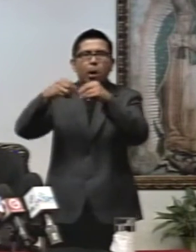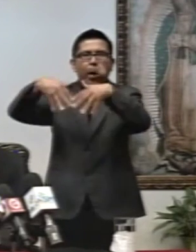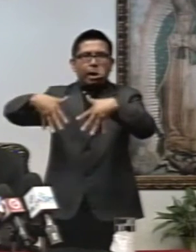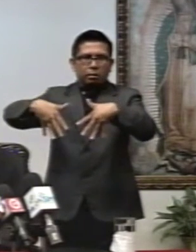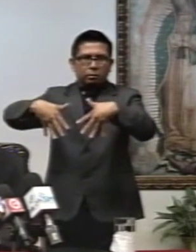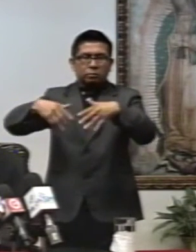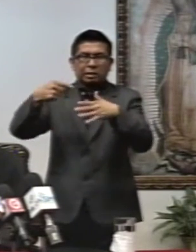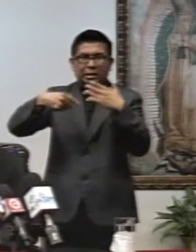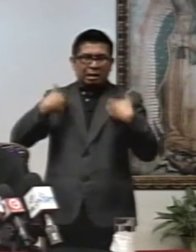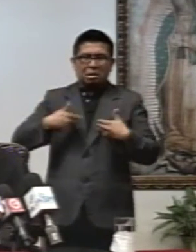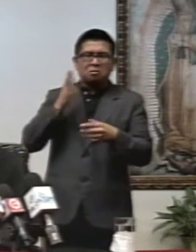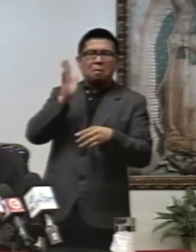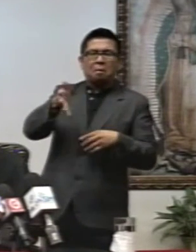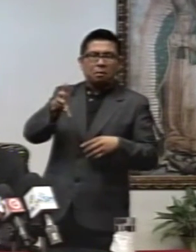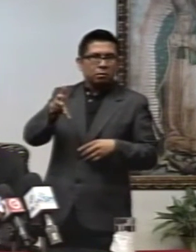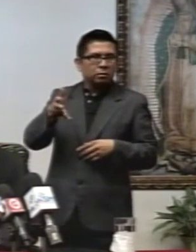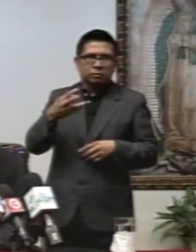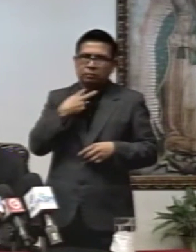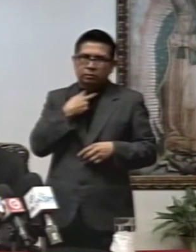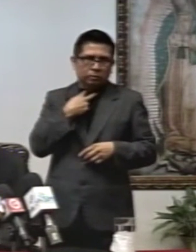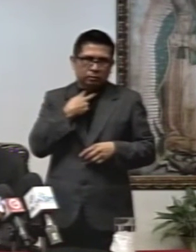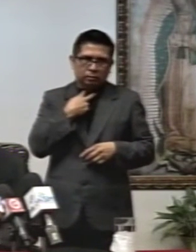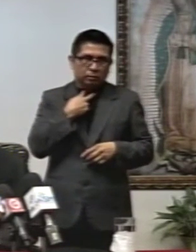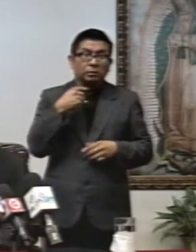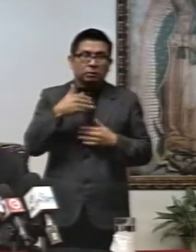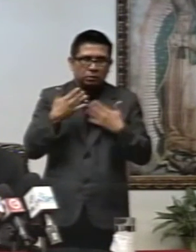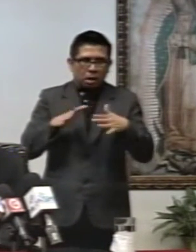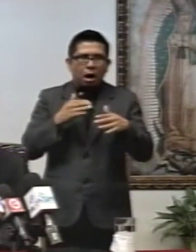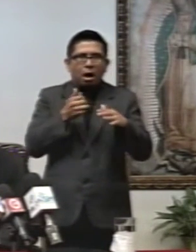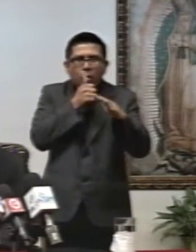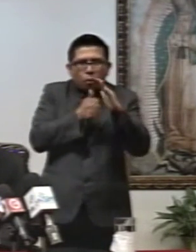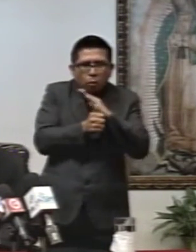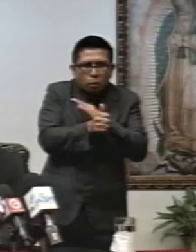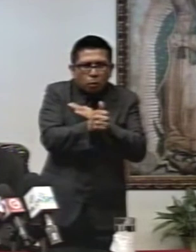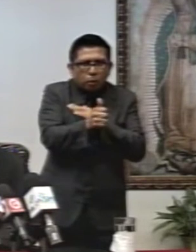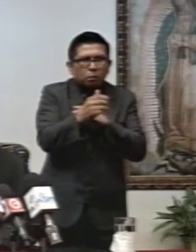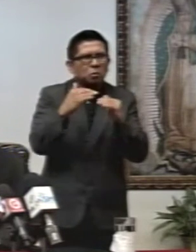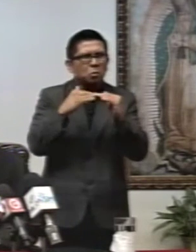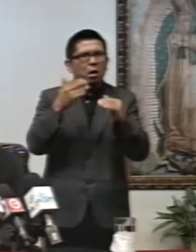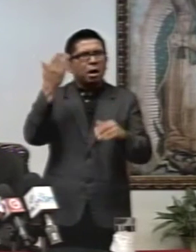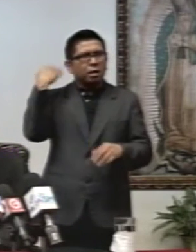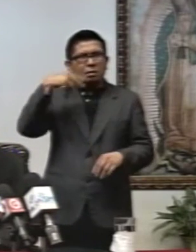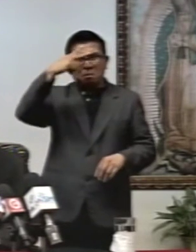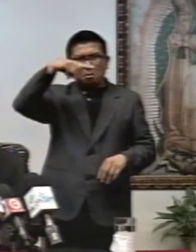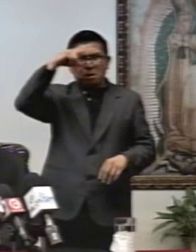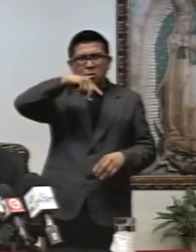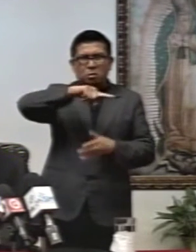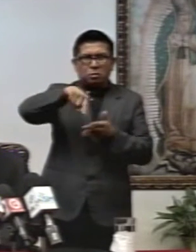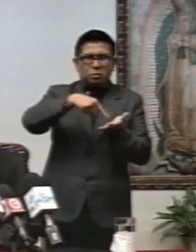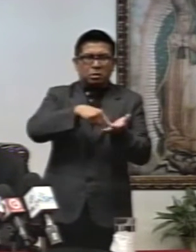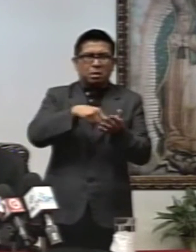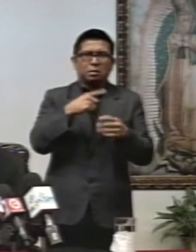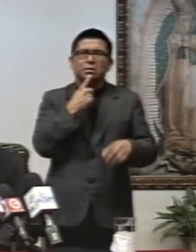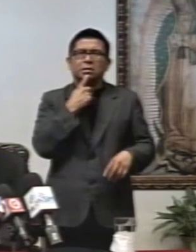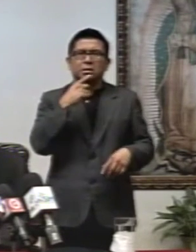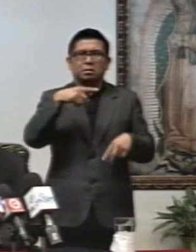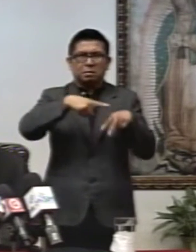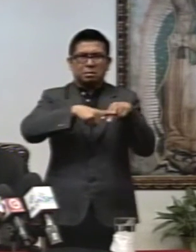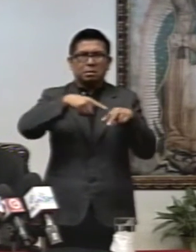sus derechos. Ya por el camino, como pasó en Tamaulipas, México,